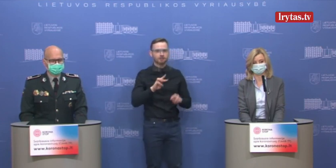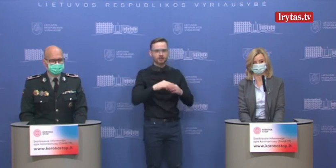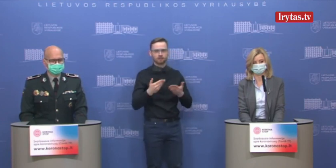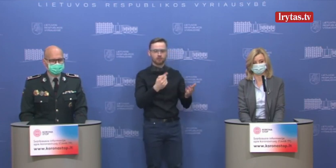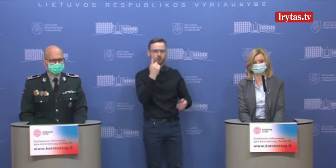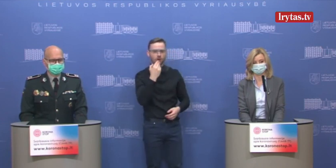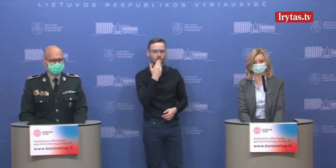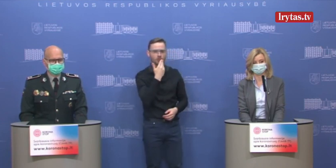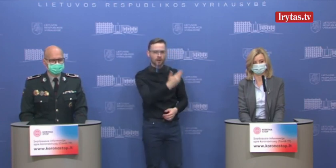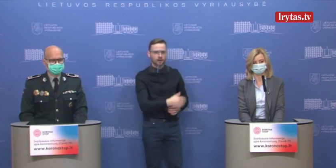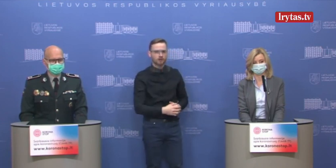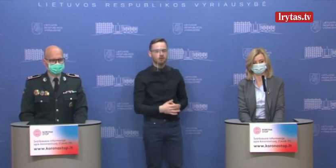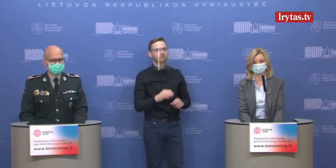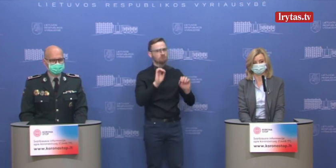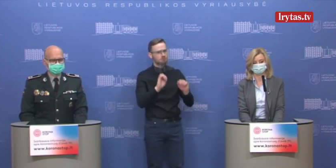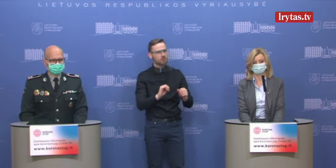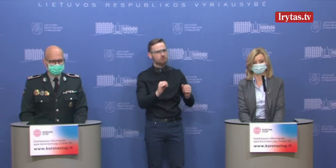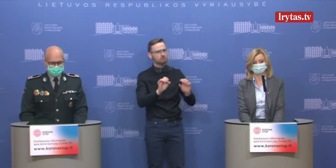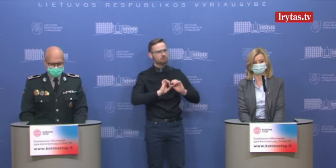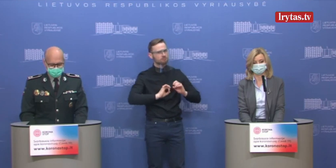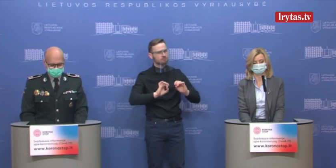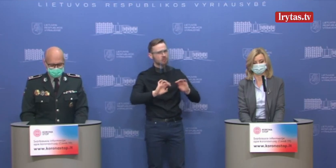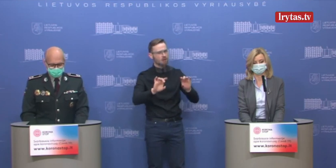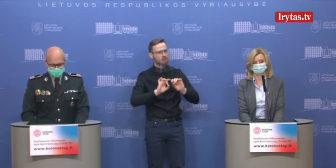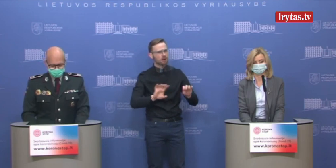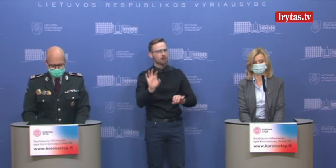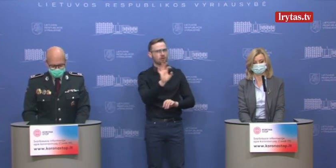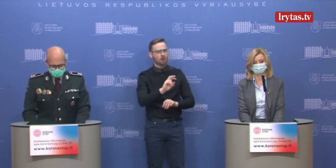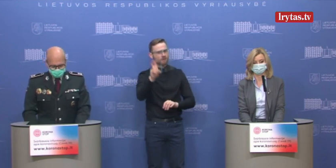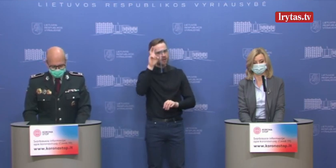ministriai. Jeigu galima, paaiškinkit vyriausybės sprendimą.